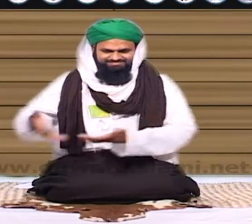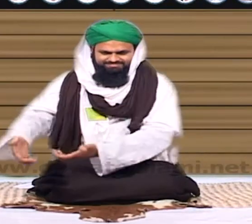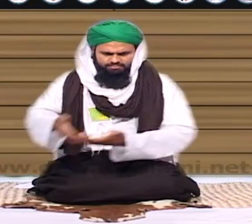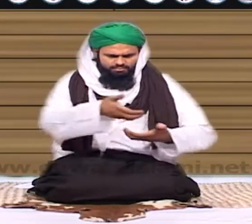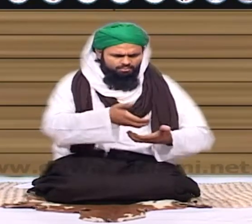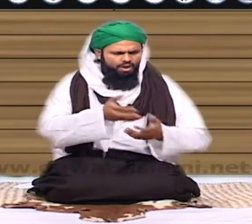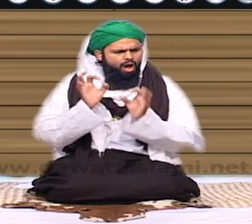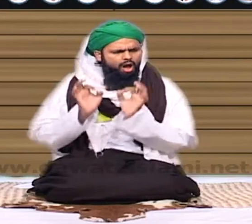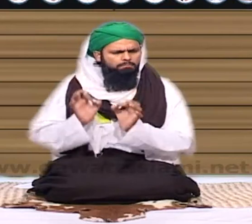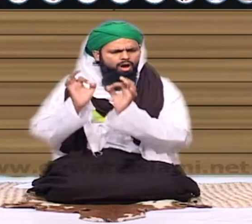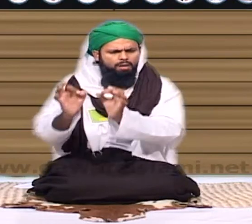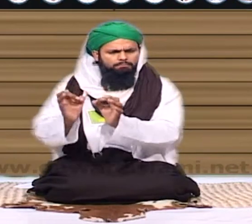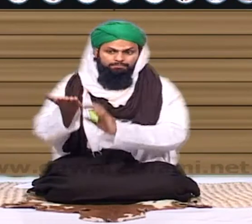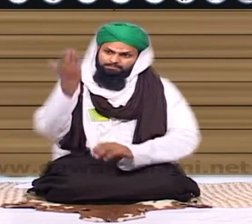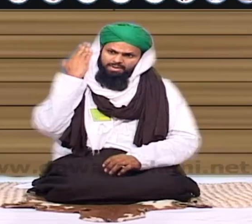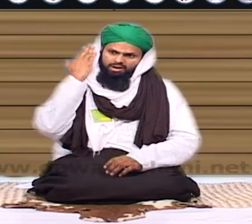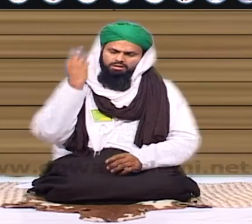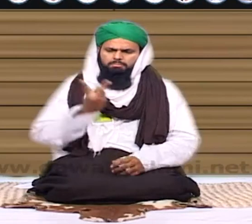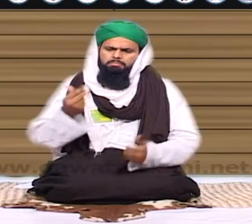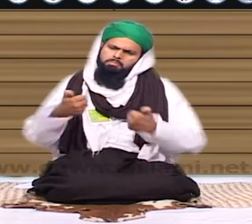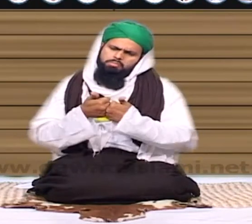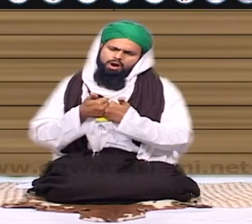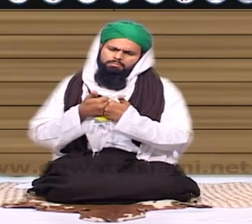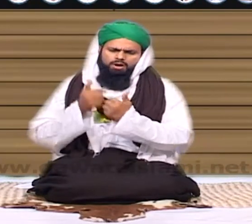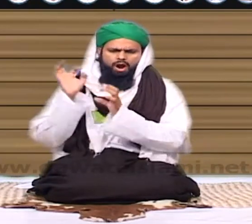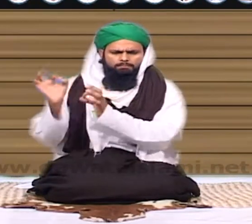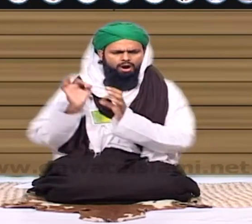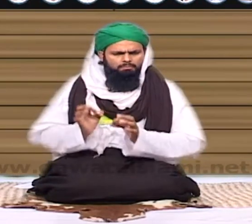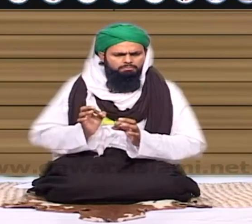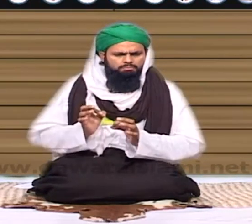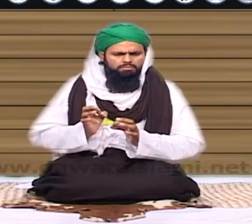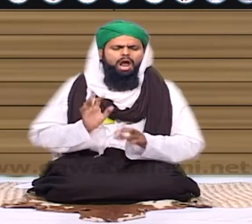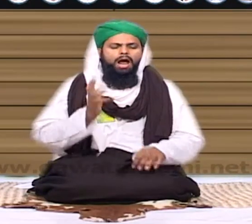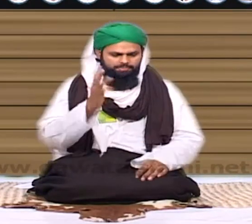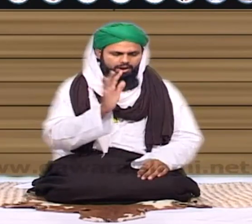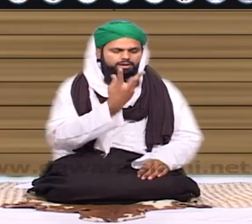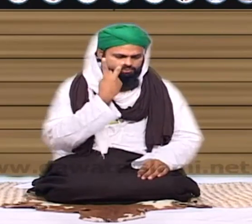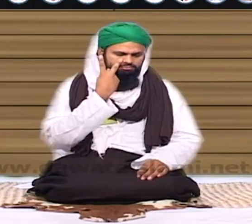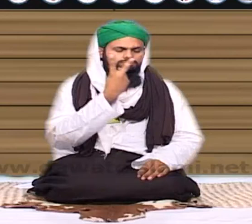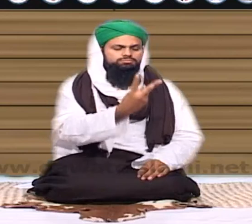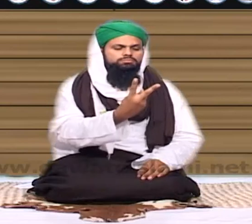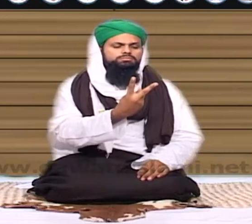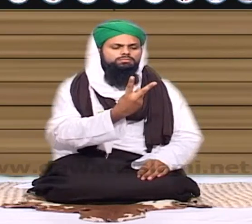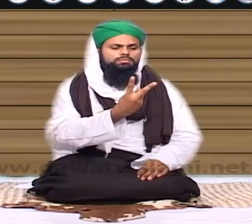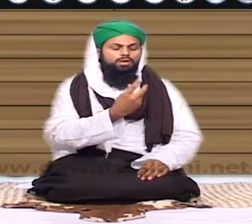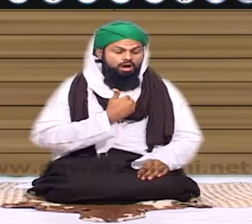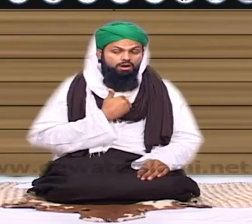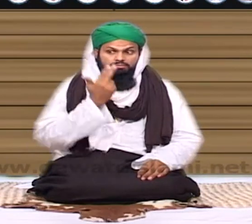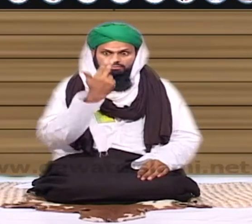تو کوئی عذاب یا ثواب کے آثار نہیں ہوتا تو میرے پیارے بھائیوں کبھی کبھی یہ آثار دکھائی جاتے ہماری